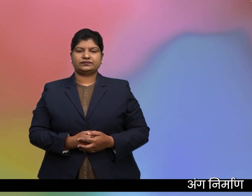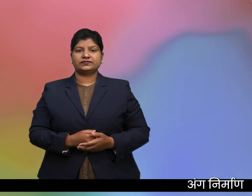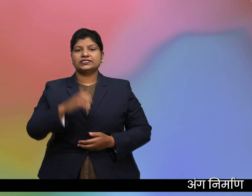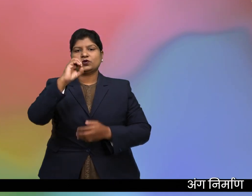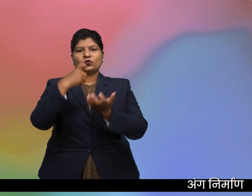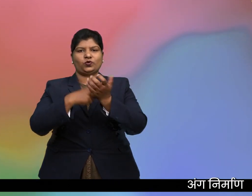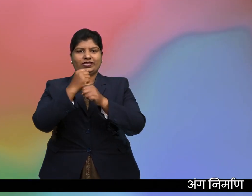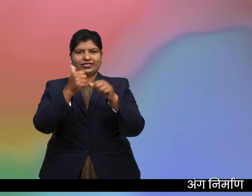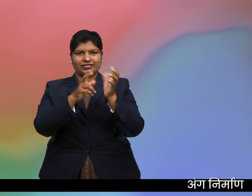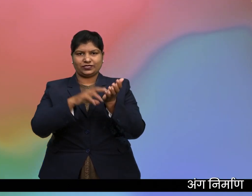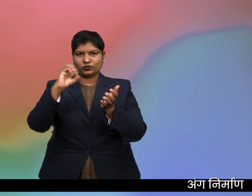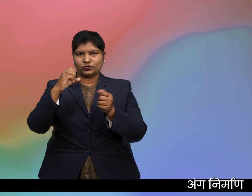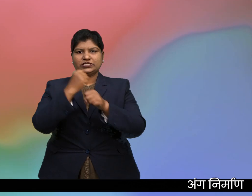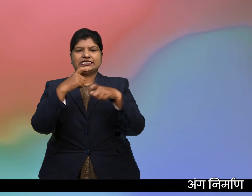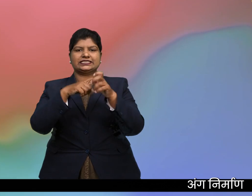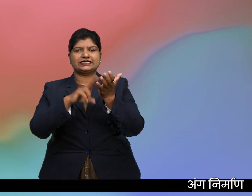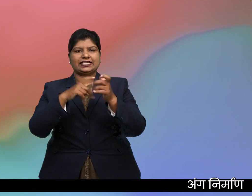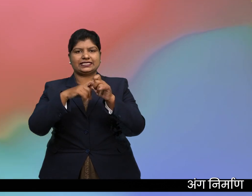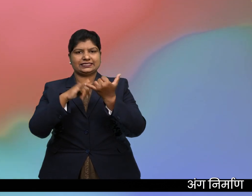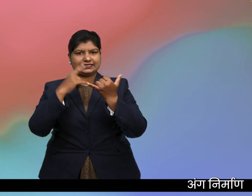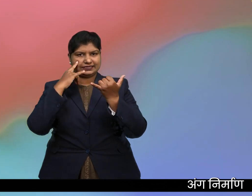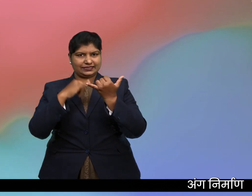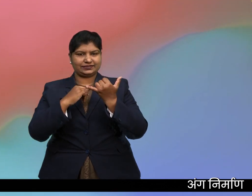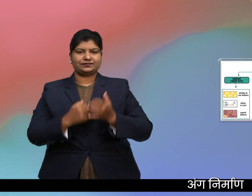अंग निर्माण।